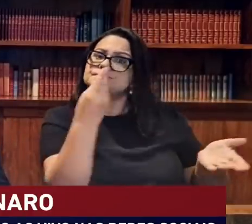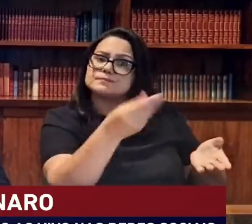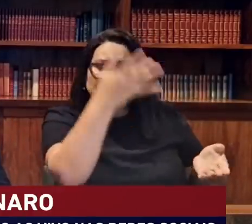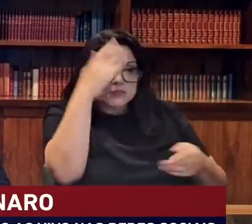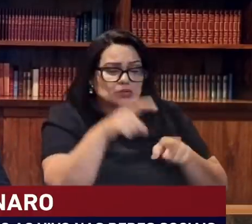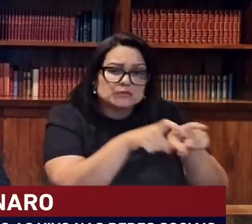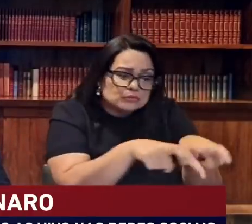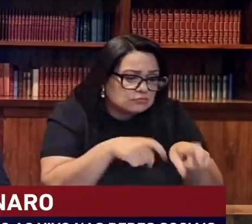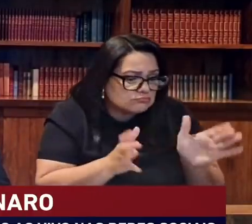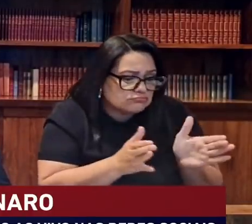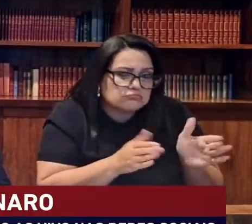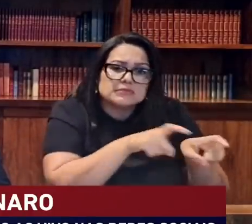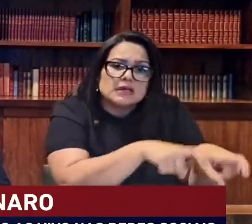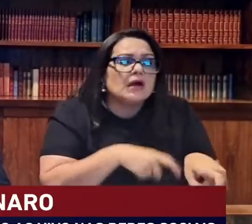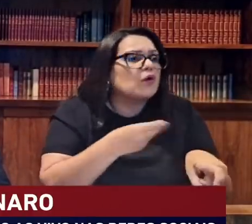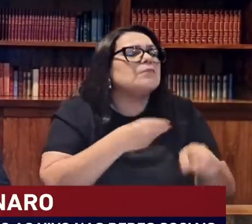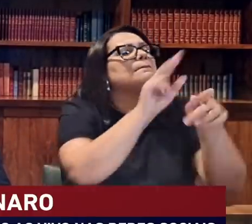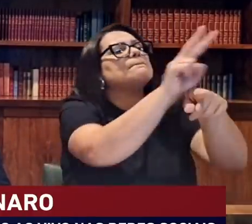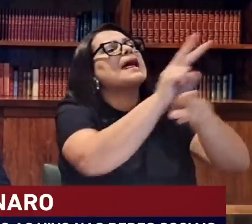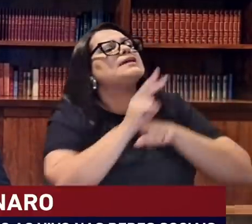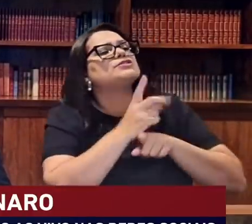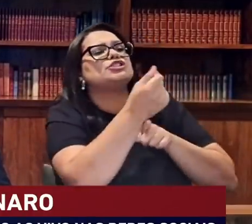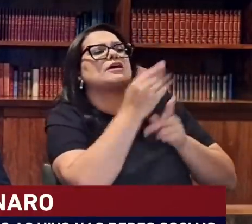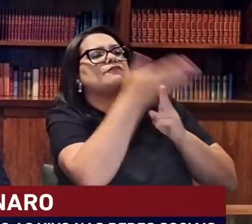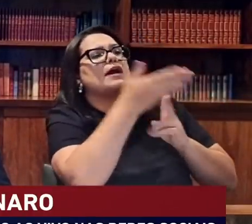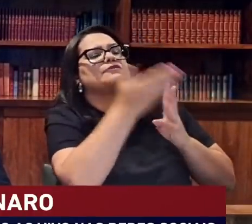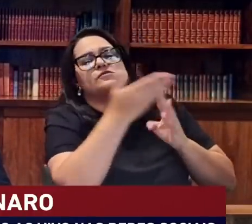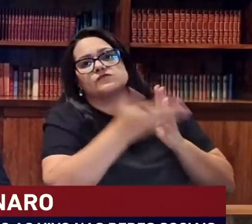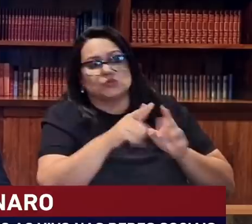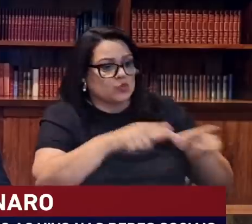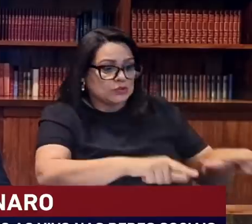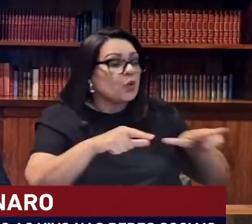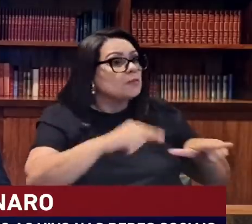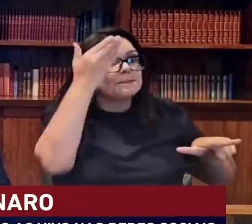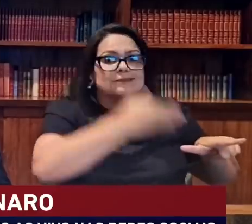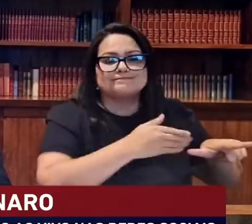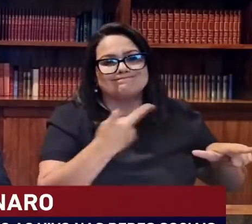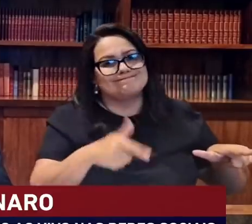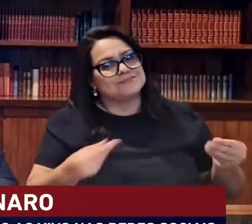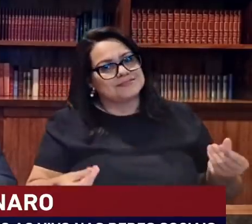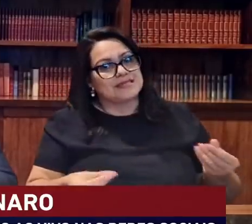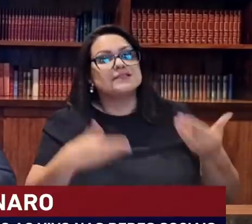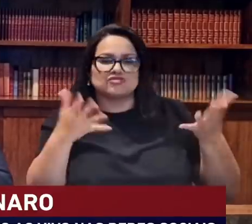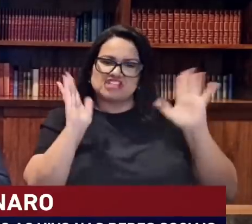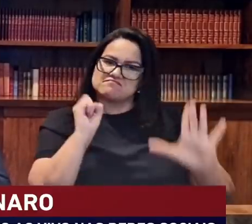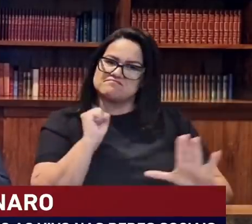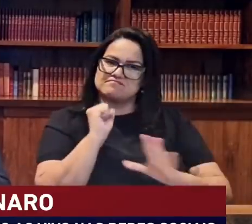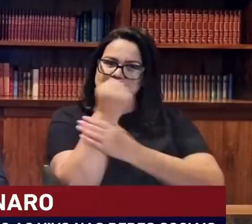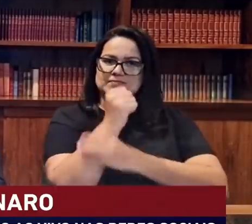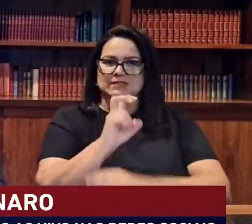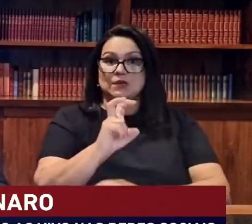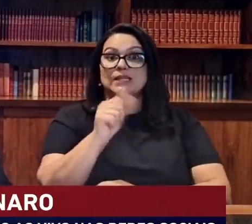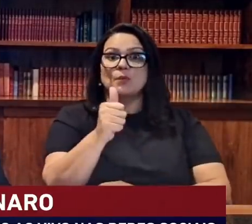não tem o título de posse? Quando a gente entregou 51 mil títulos, nós garantimos a 51 mil famílias